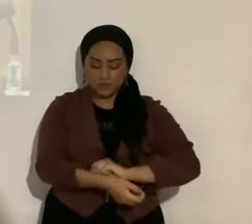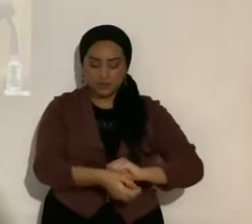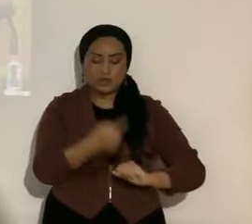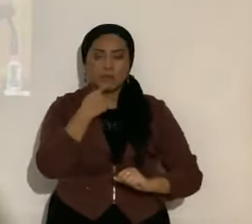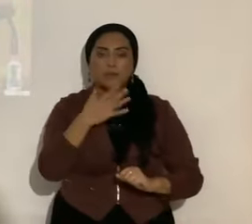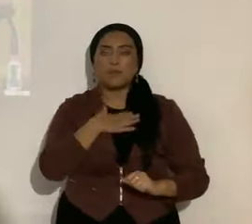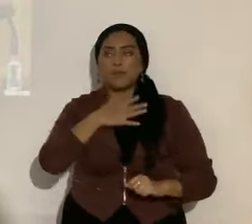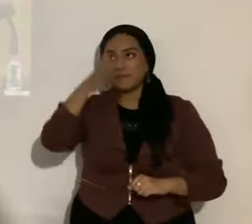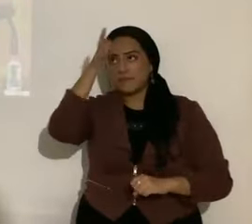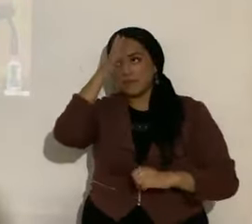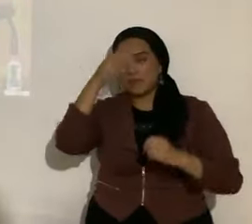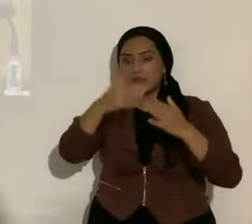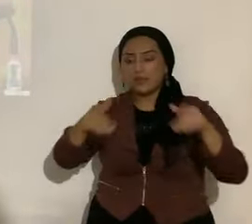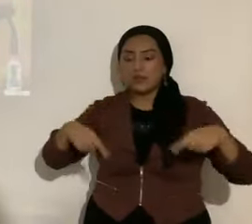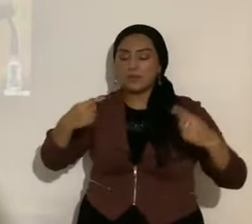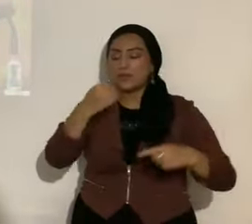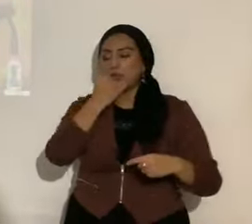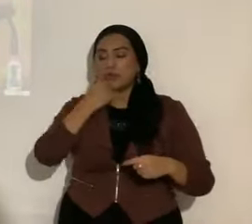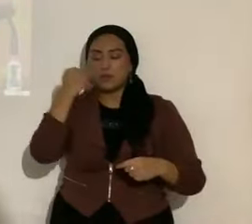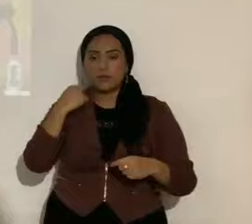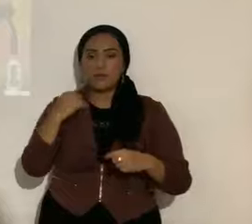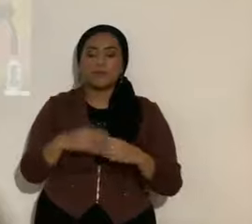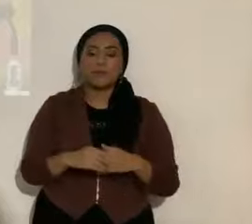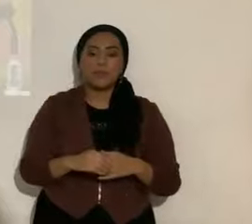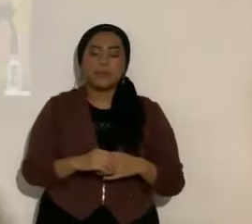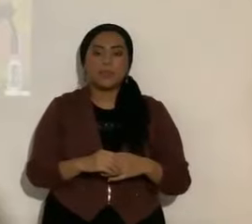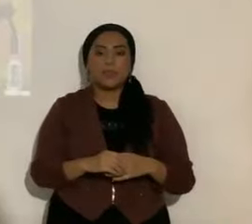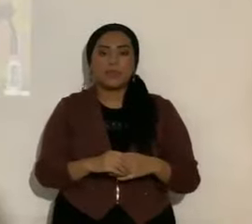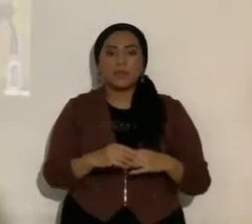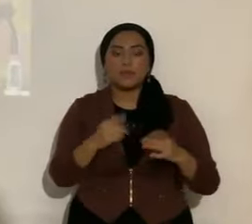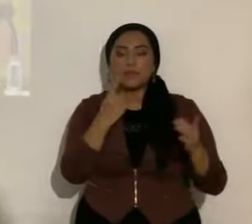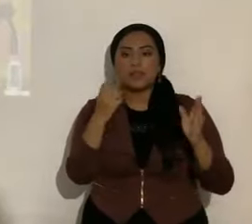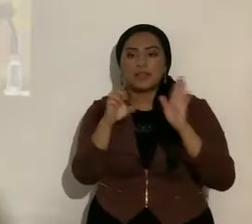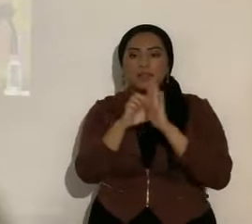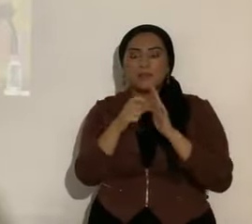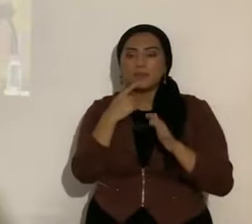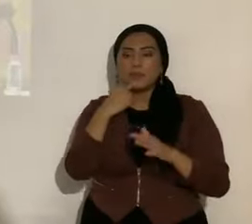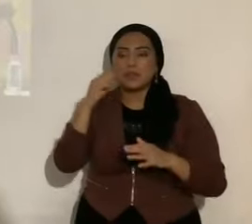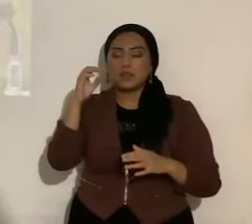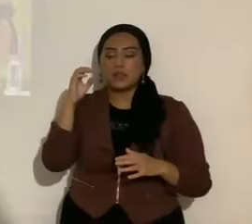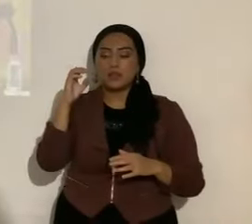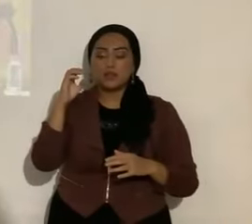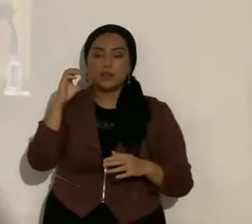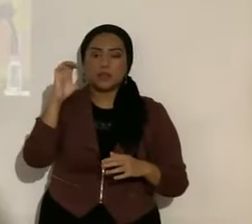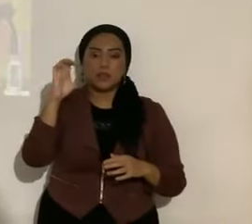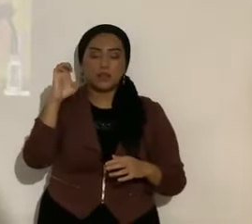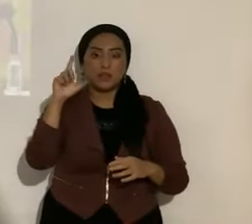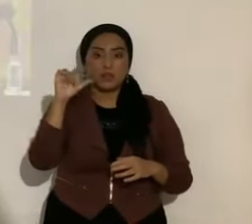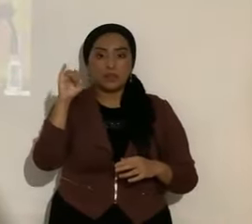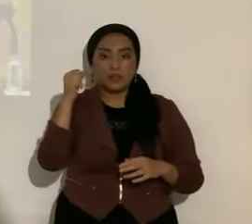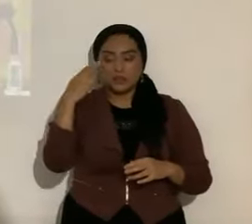mío, carro de Israel y su gente de a caballo. Era una manera simbólica de decir, Eliseo,